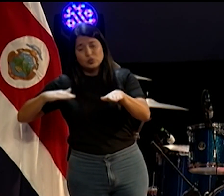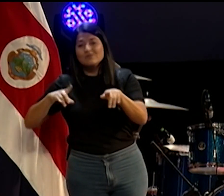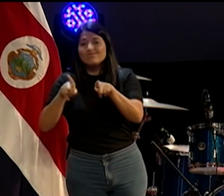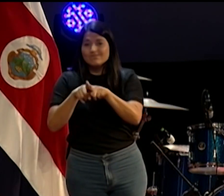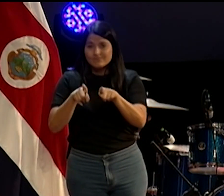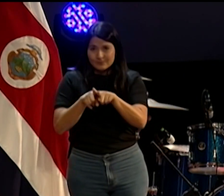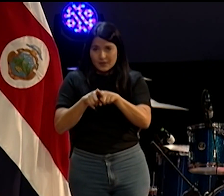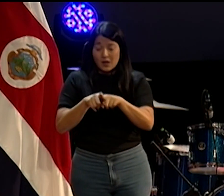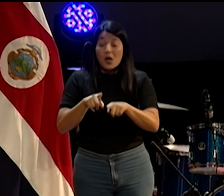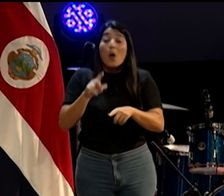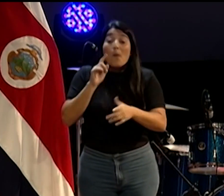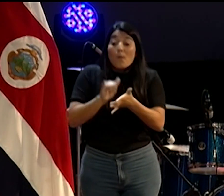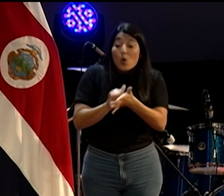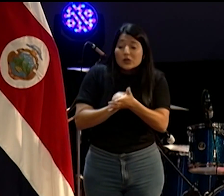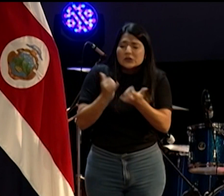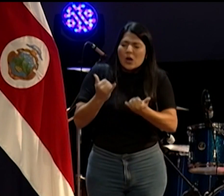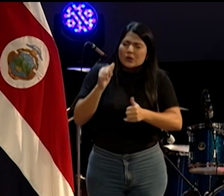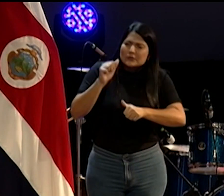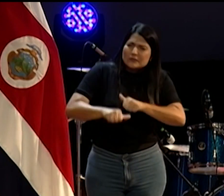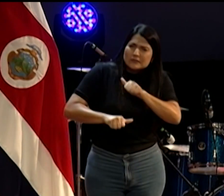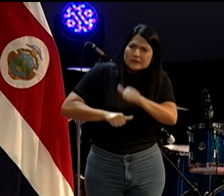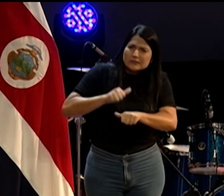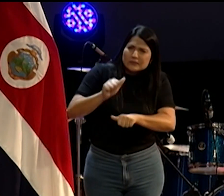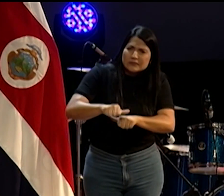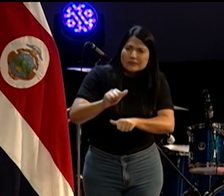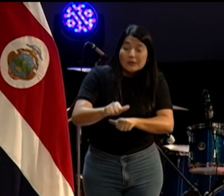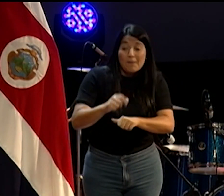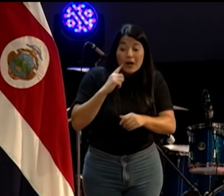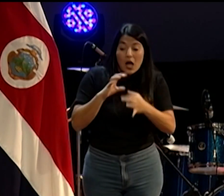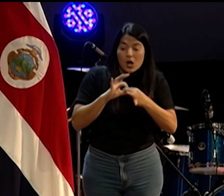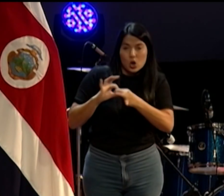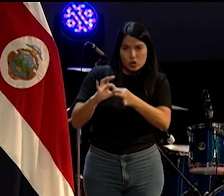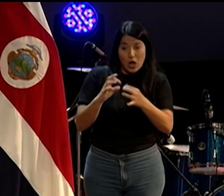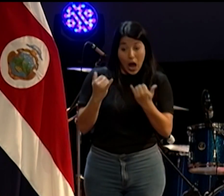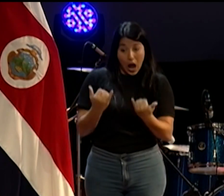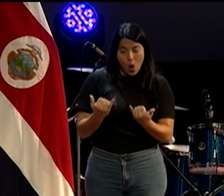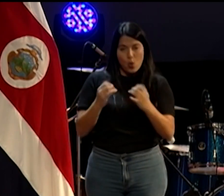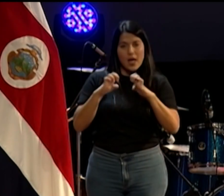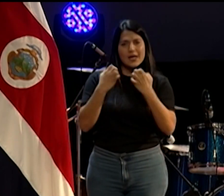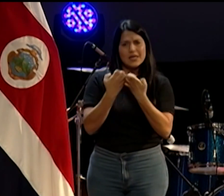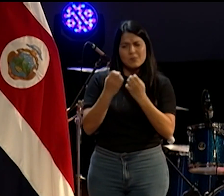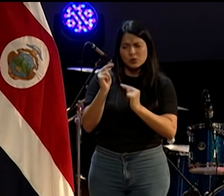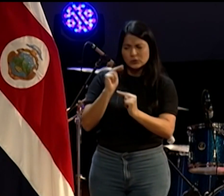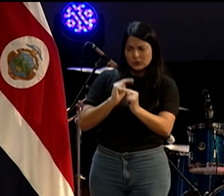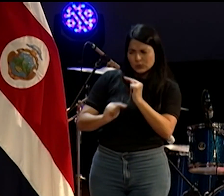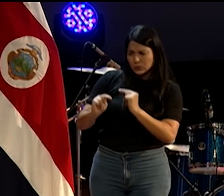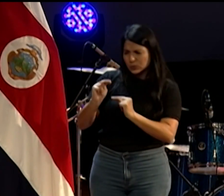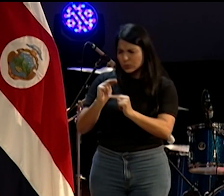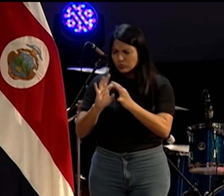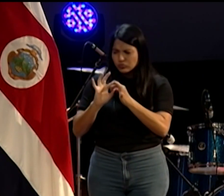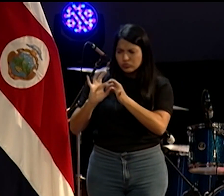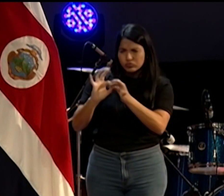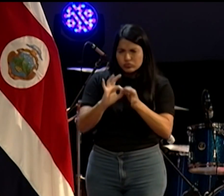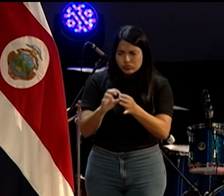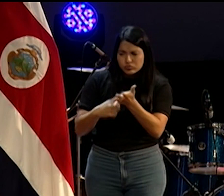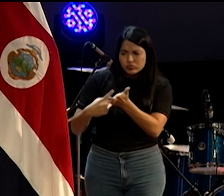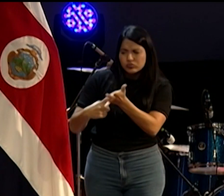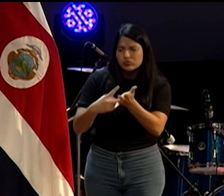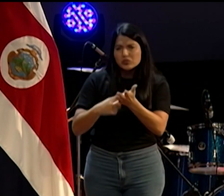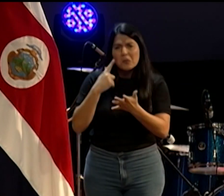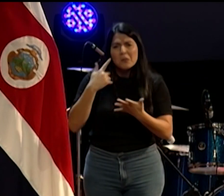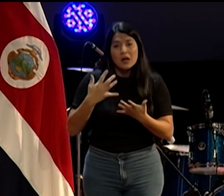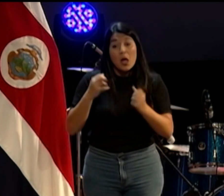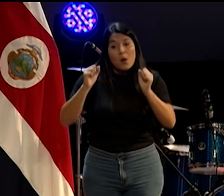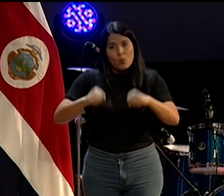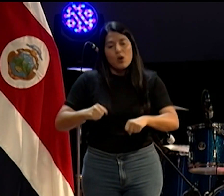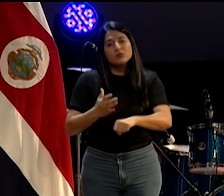desarrollando múltiples esfuerzos. En este momento hay equipos de negociación trabajando fuertemente en la coordinación para que